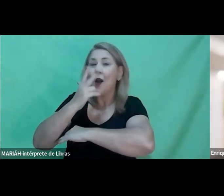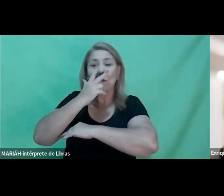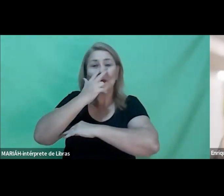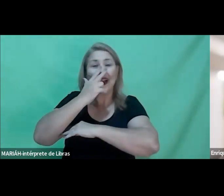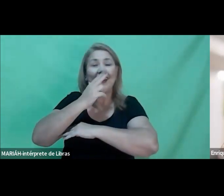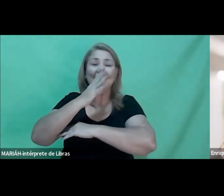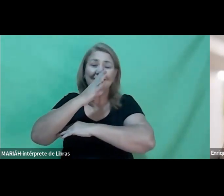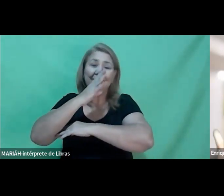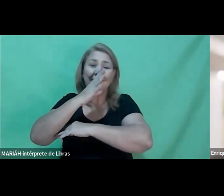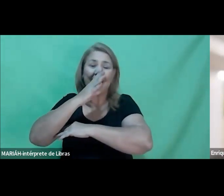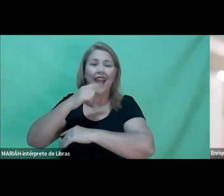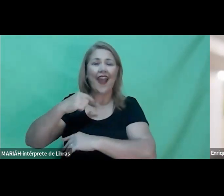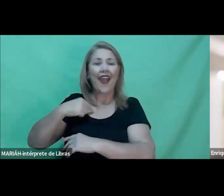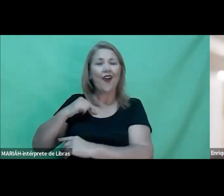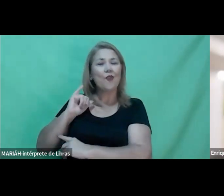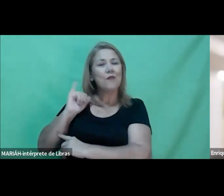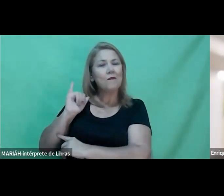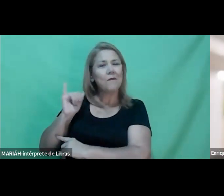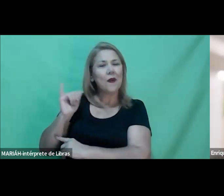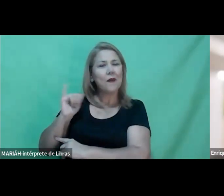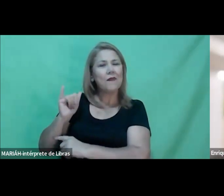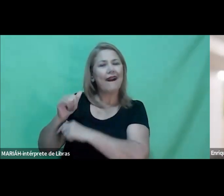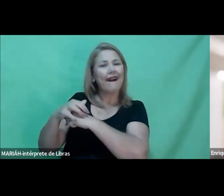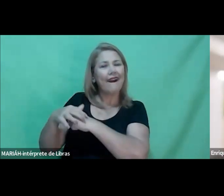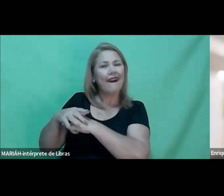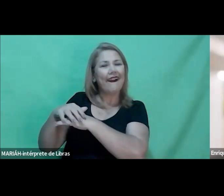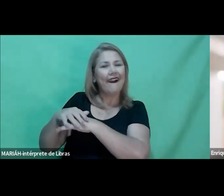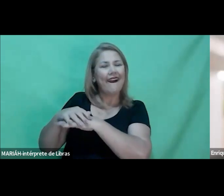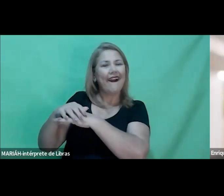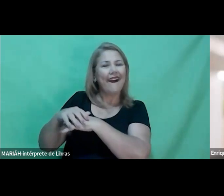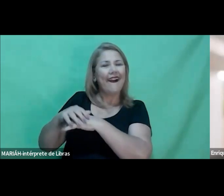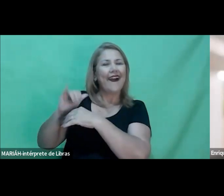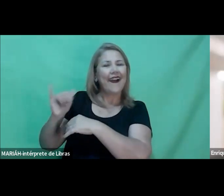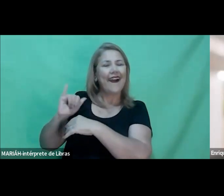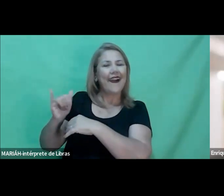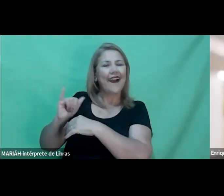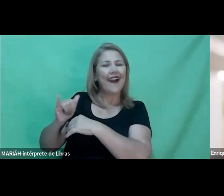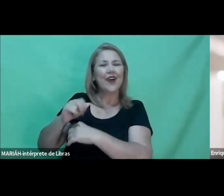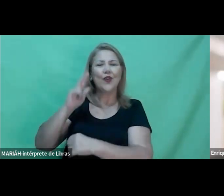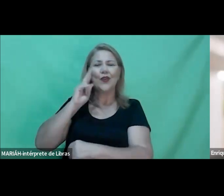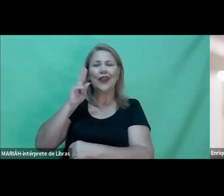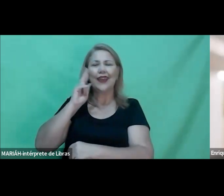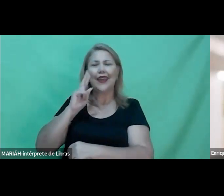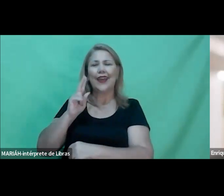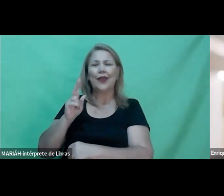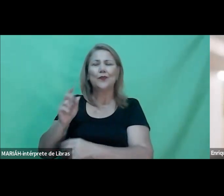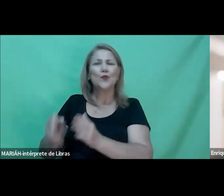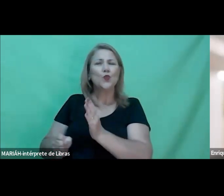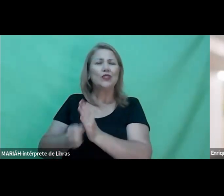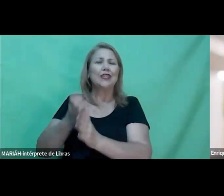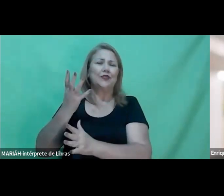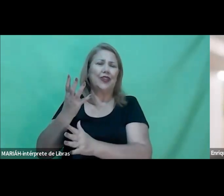le describía lo que veía yo no recuerdo las palabras que utilicé como muchas veces no recuerdo